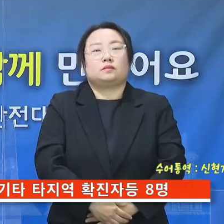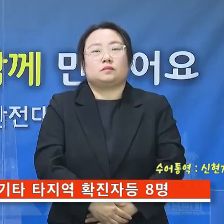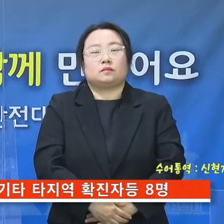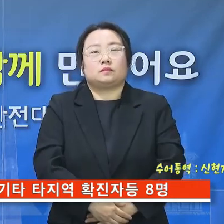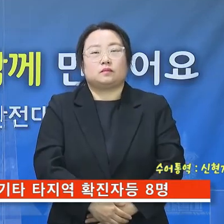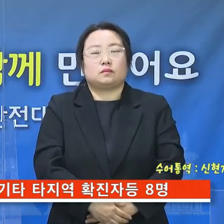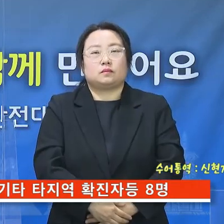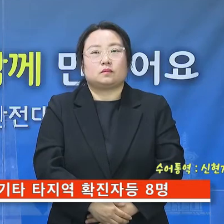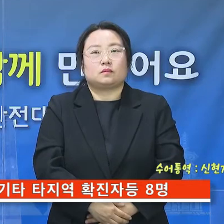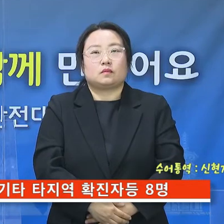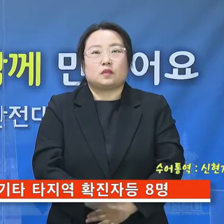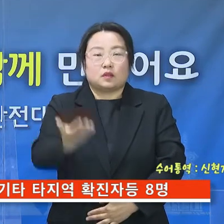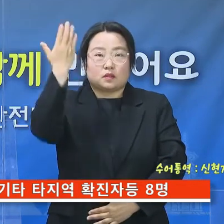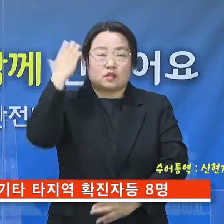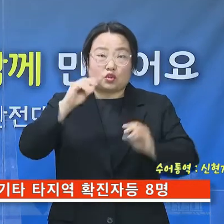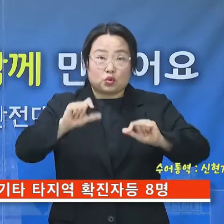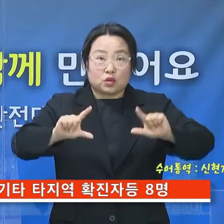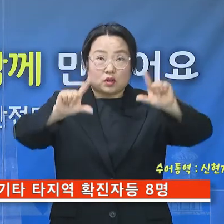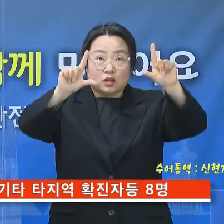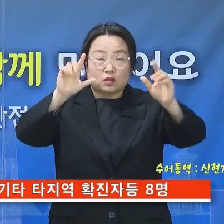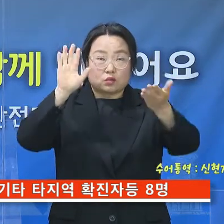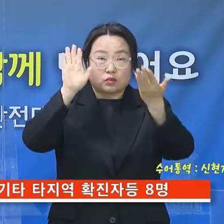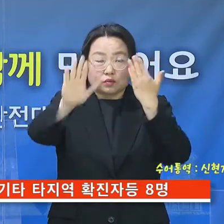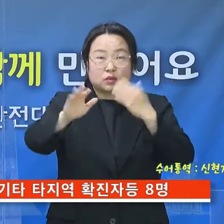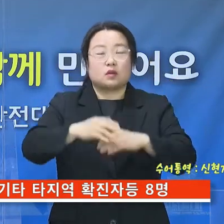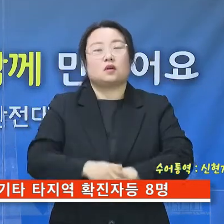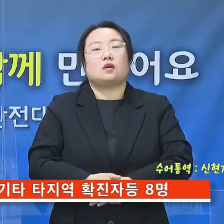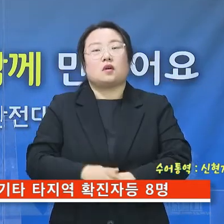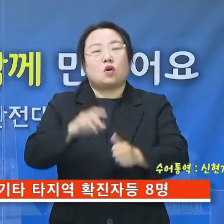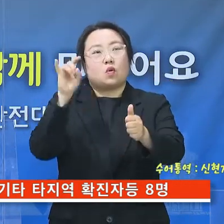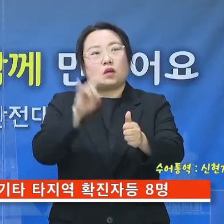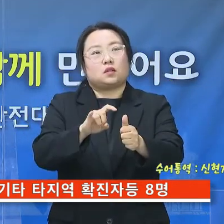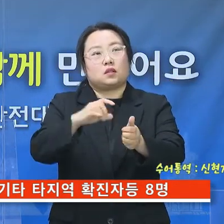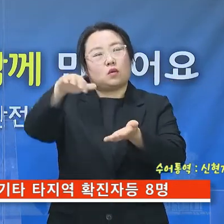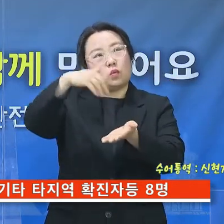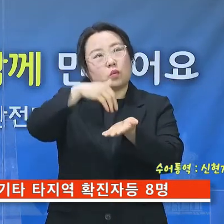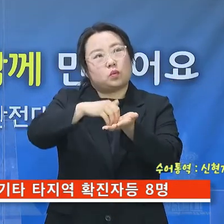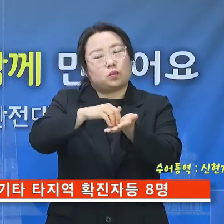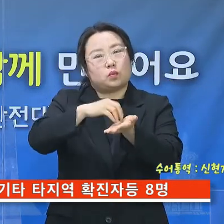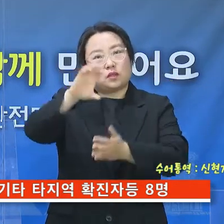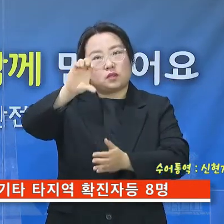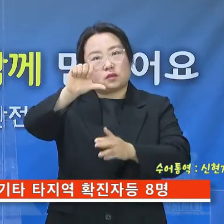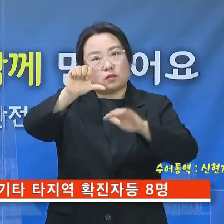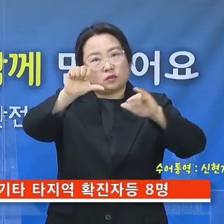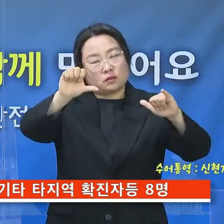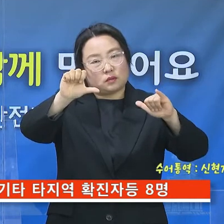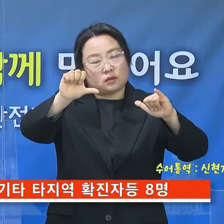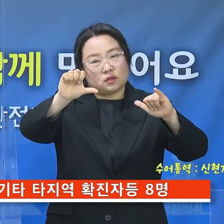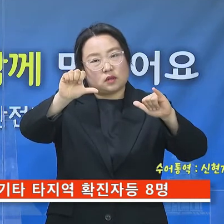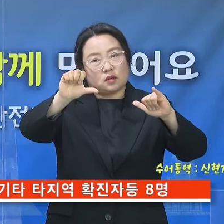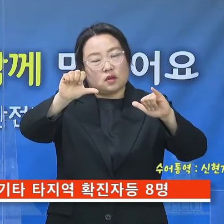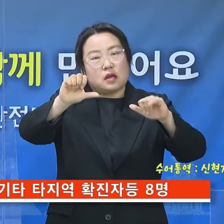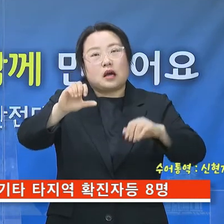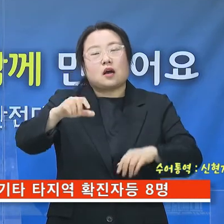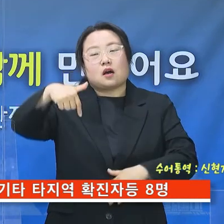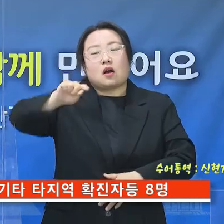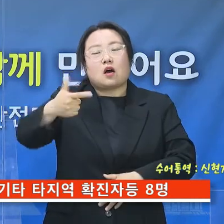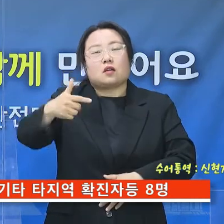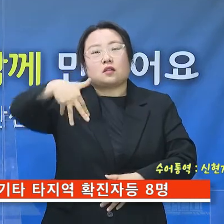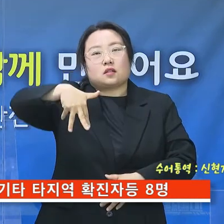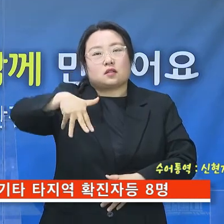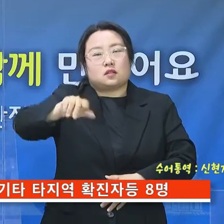말씀드린대로 지난 토요일 이후 발생한 확진 자 총 45명 중 건천 지역 확진 자가